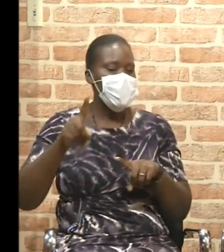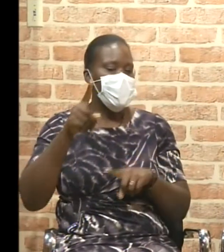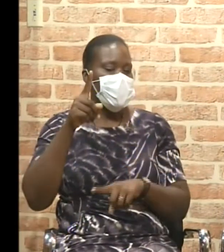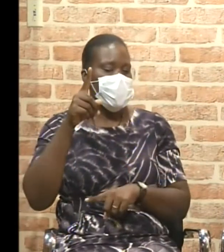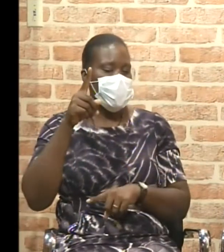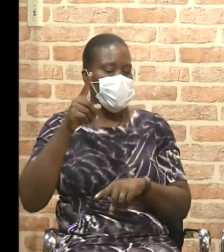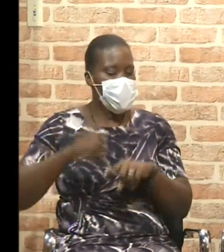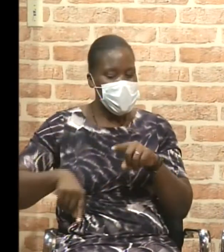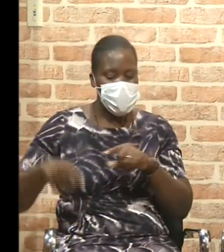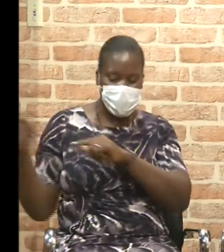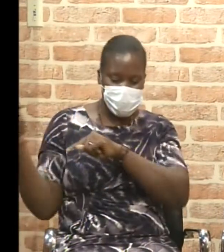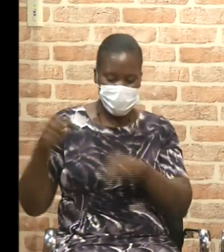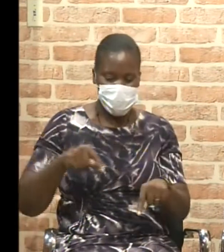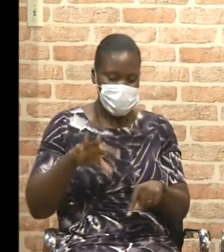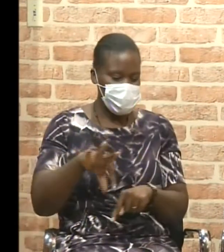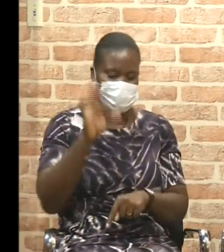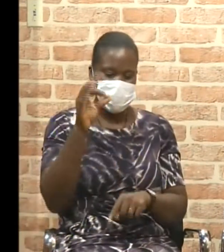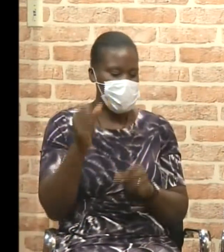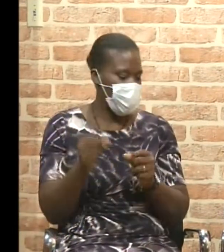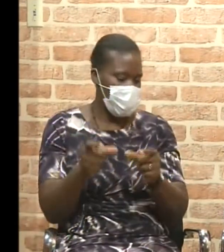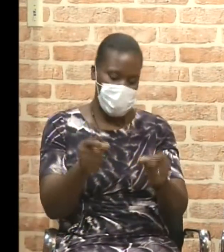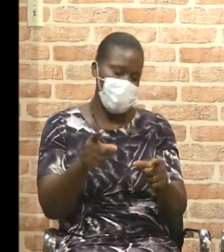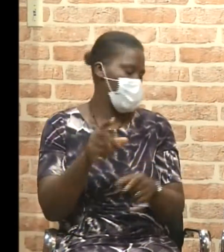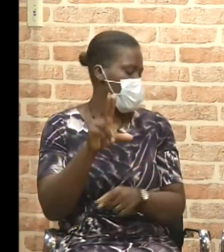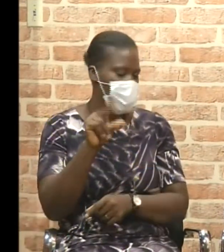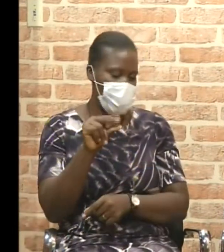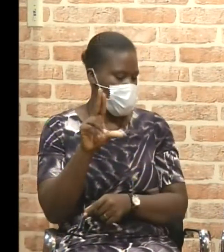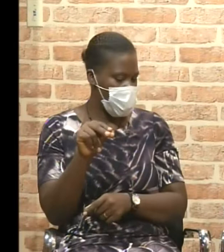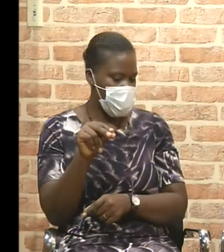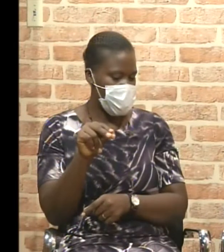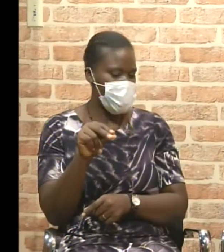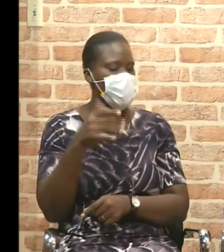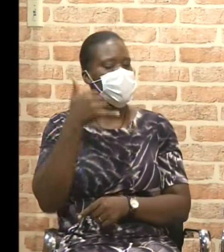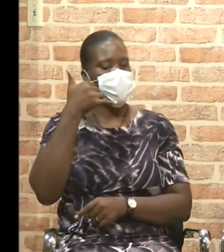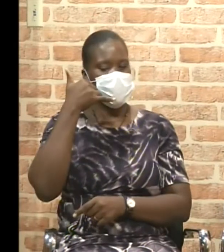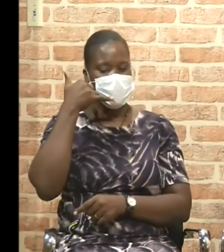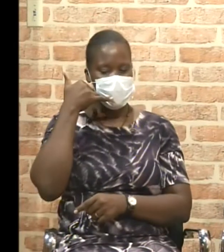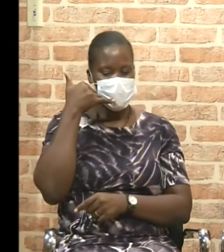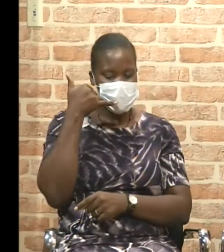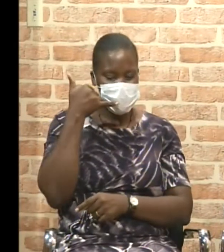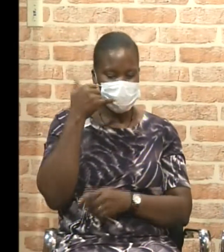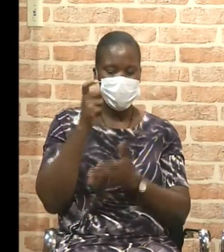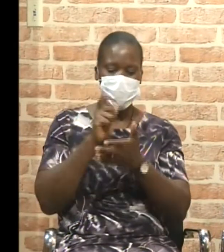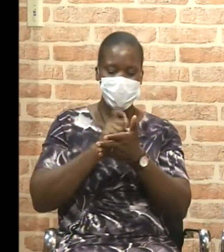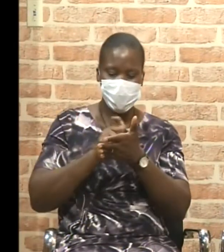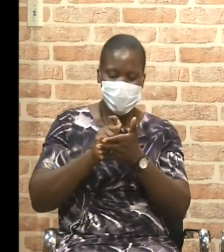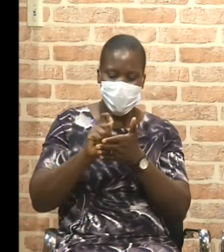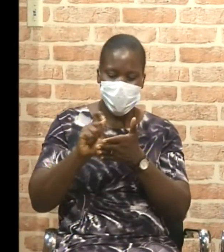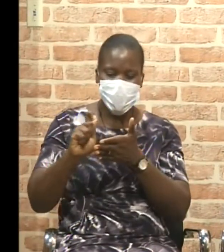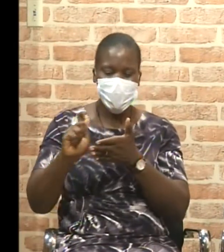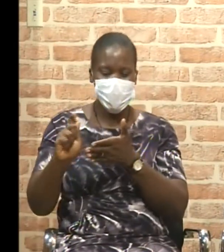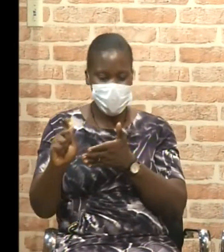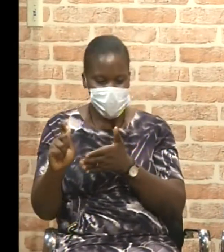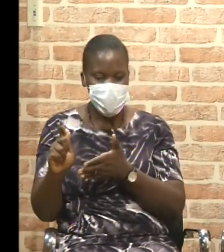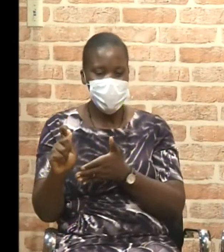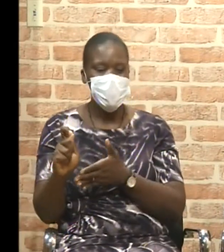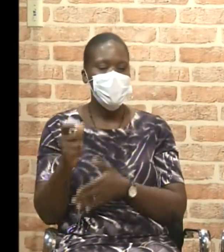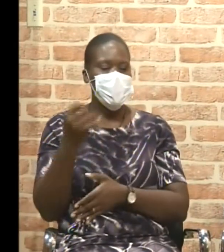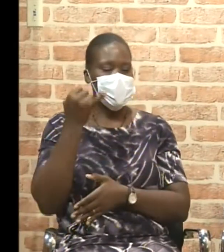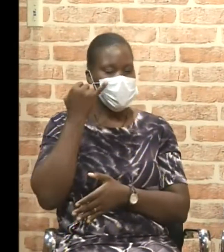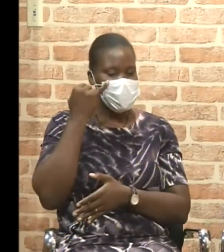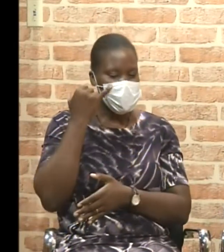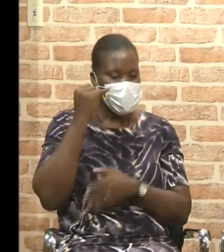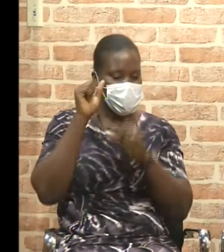venir. Maintenant, nous-mêmes, nous faisons suivi. Nous relayons par téléphone ou du moins nous écrivons, ça va dépendre de quel moyen